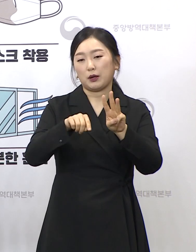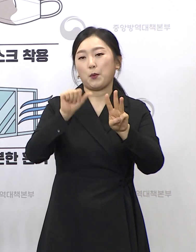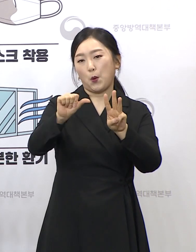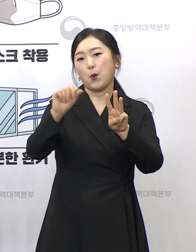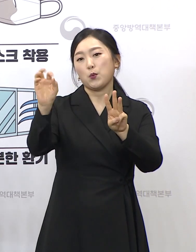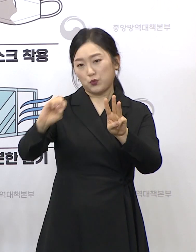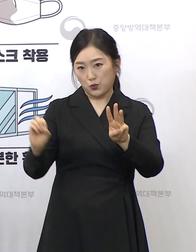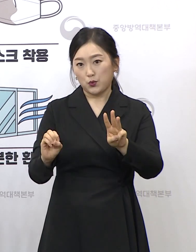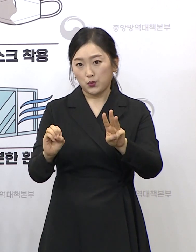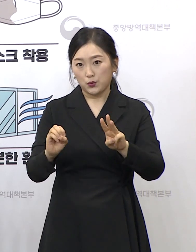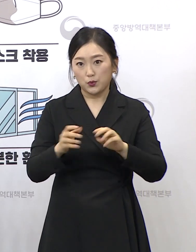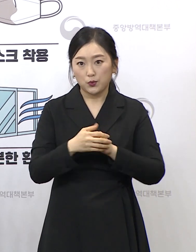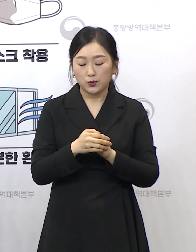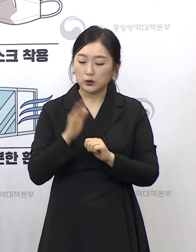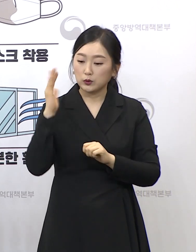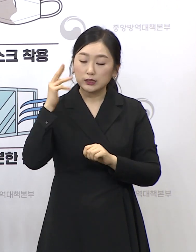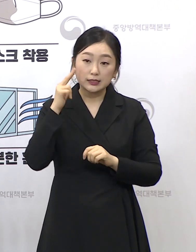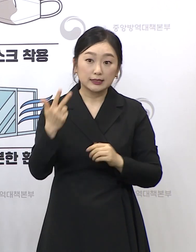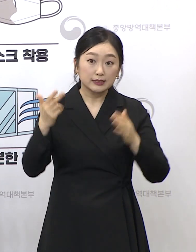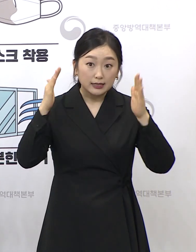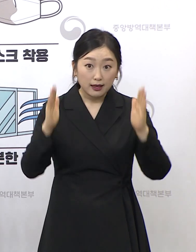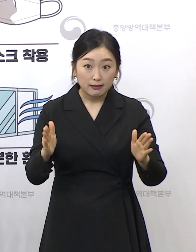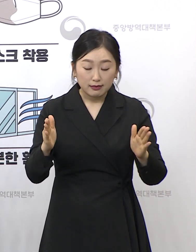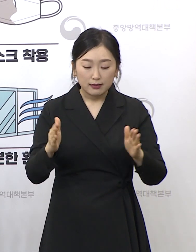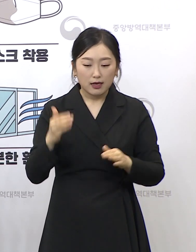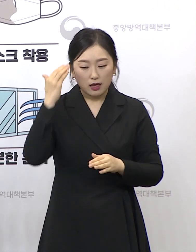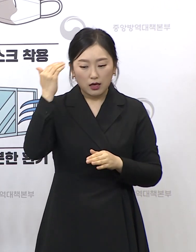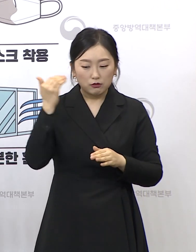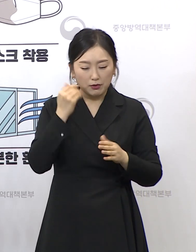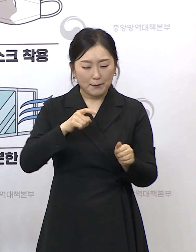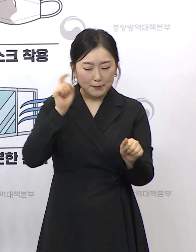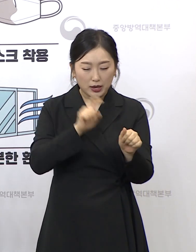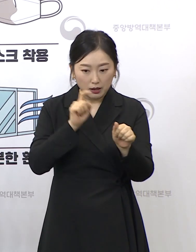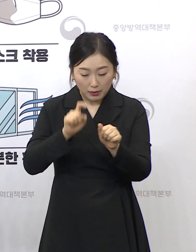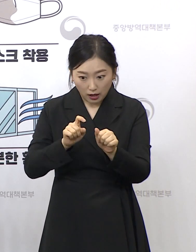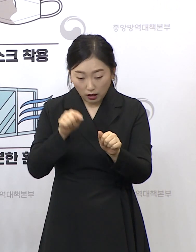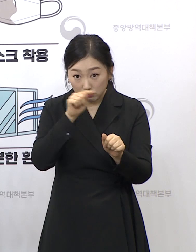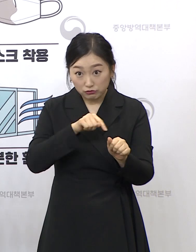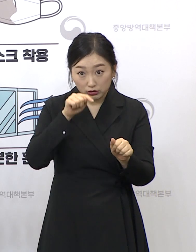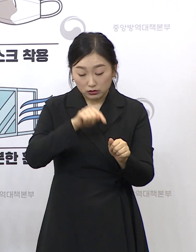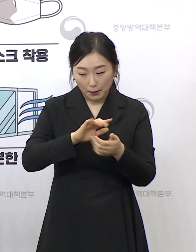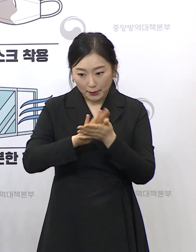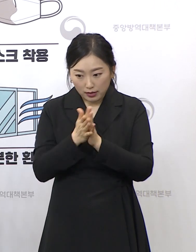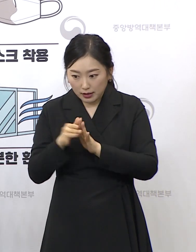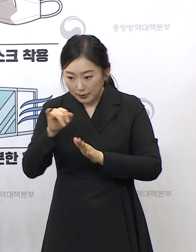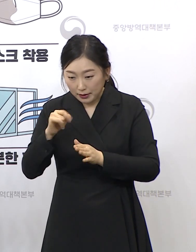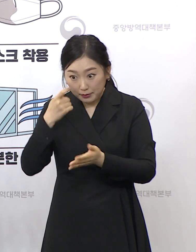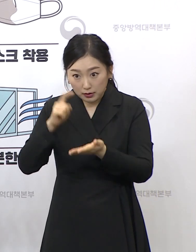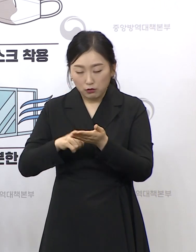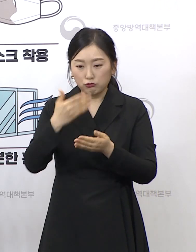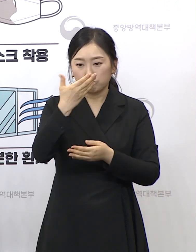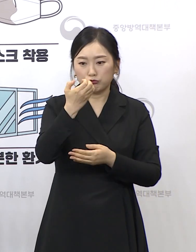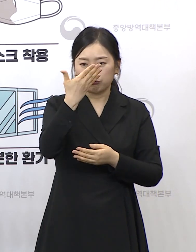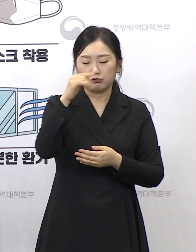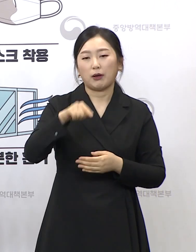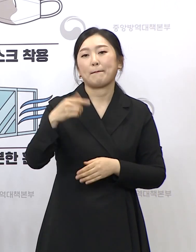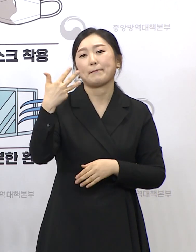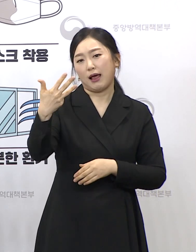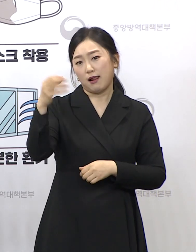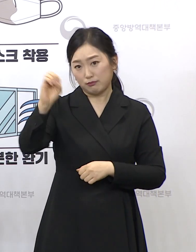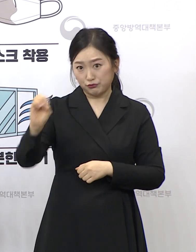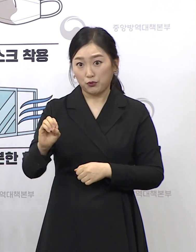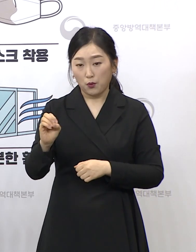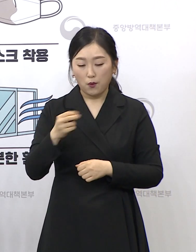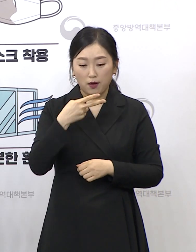23.5%입니다. 최근 1주간 국내 감염 사례의 주요 변이 검출률은 99.8%,